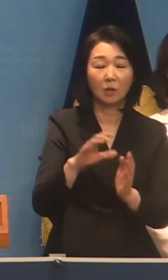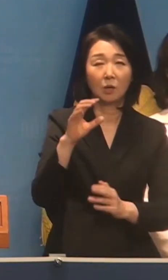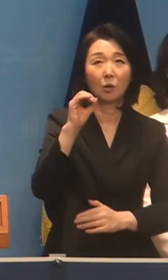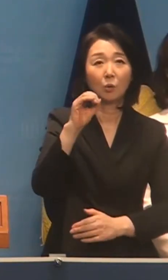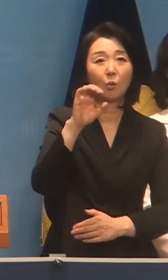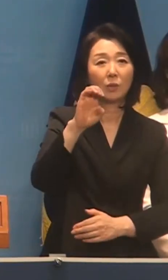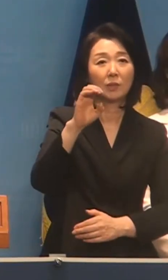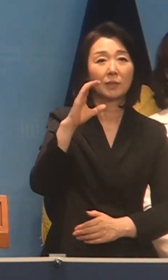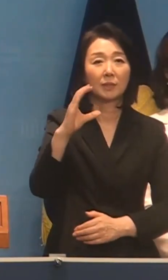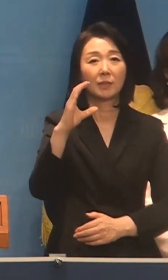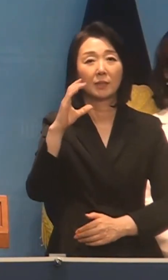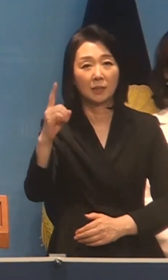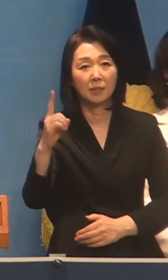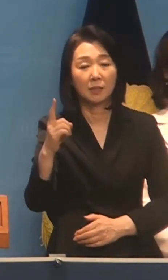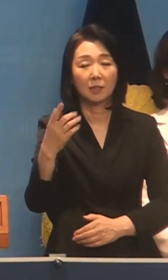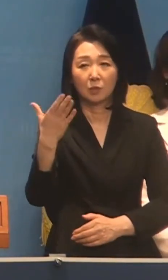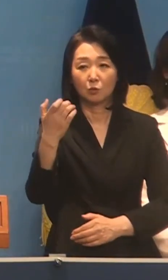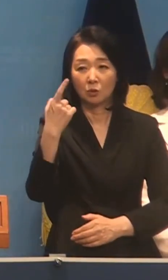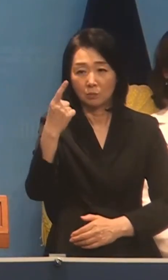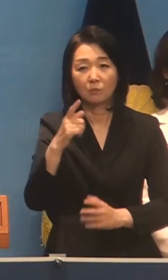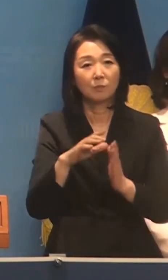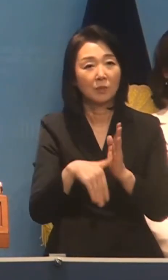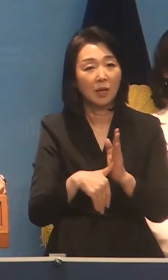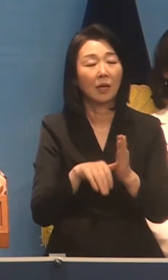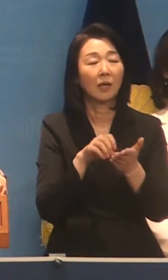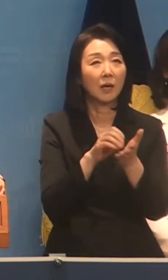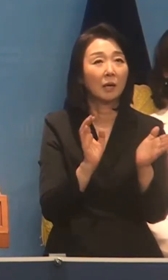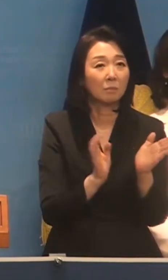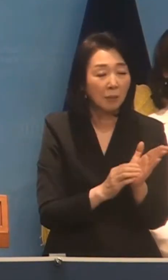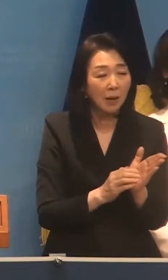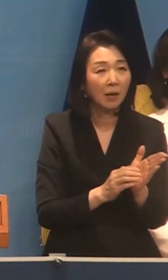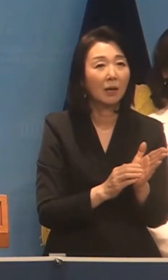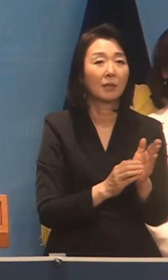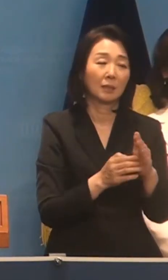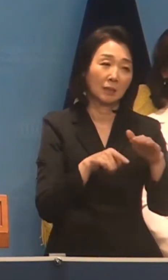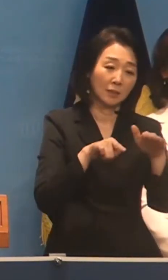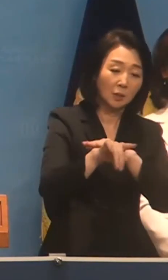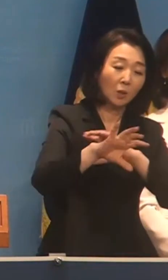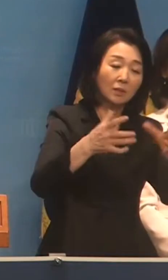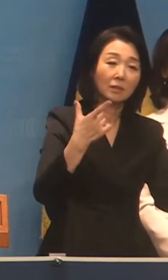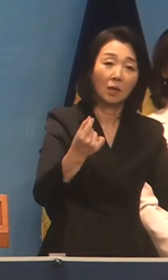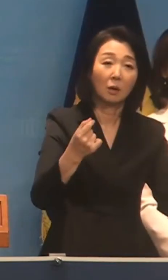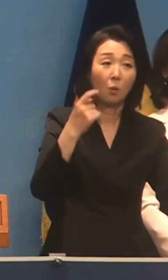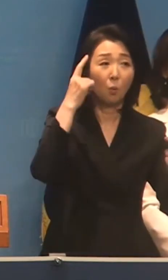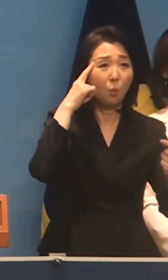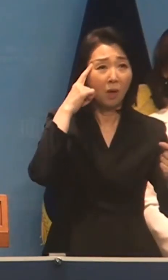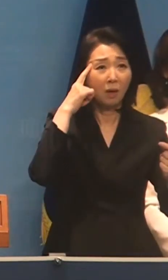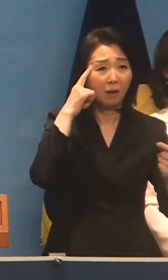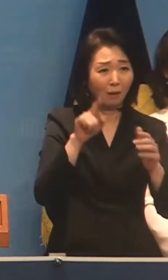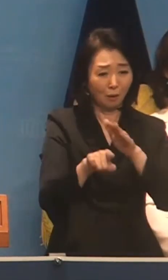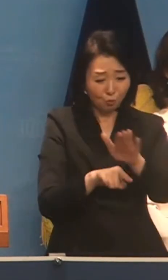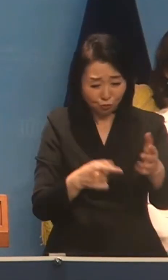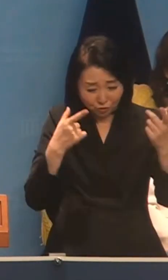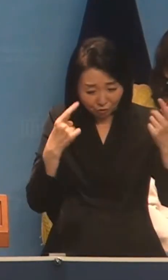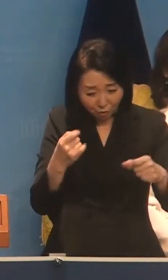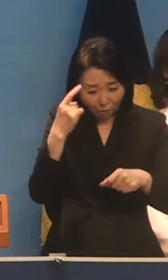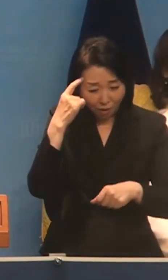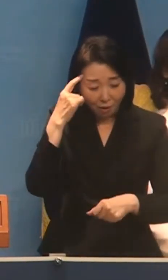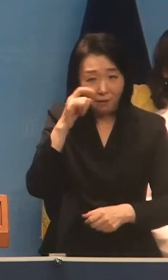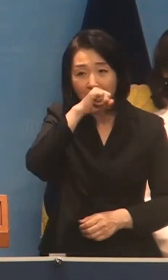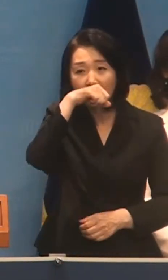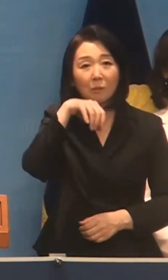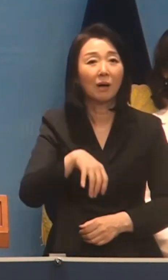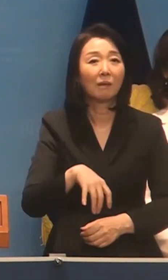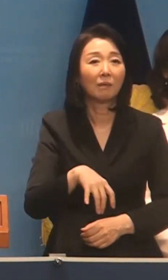OECD의 1996년에 가입한 선진국인데 왜 이래야 합니까? 대만만